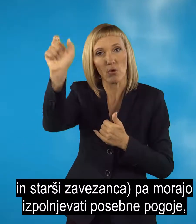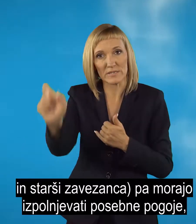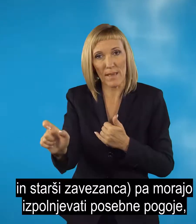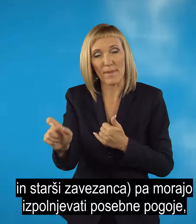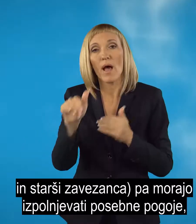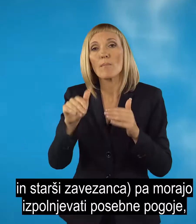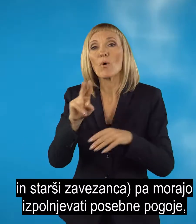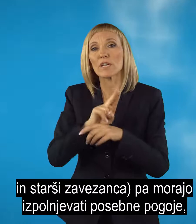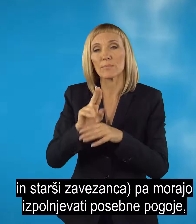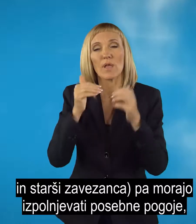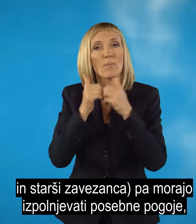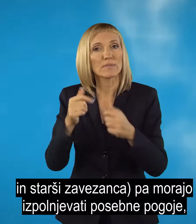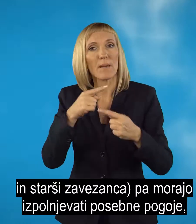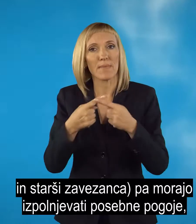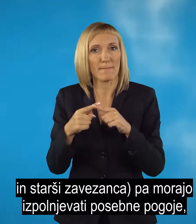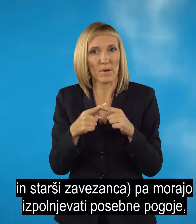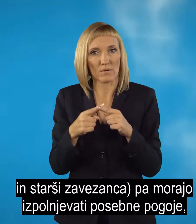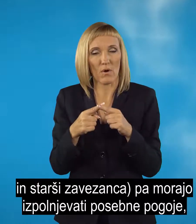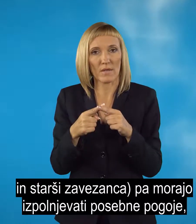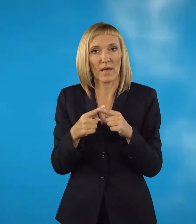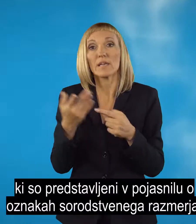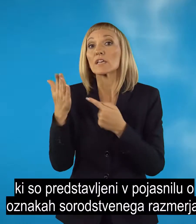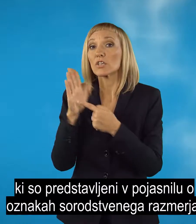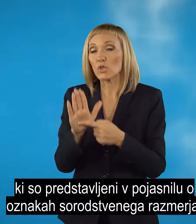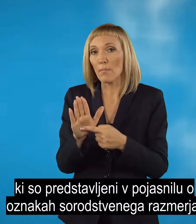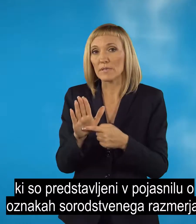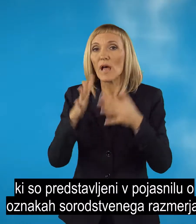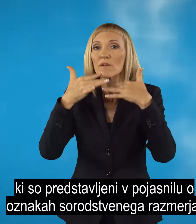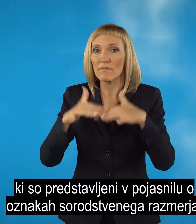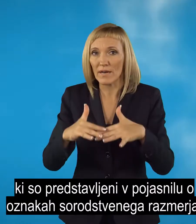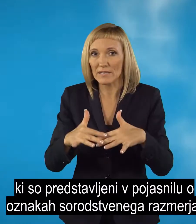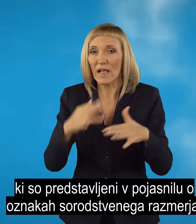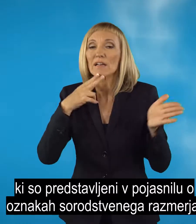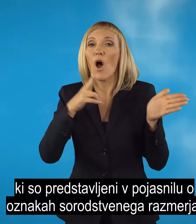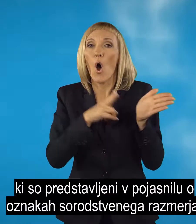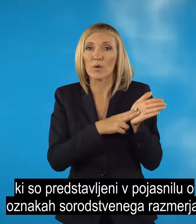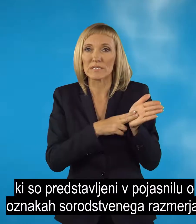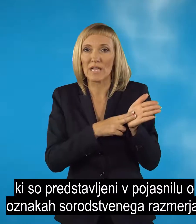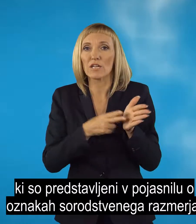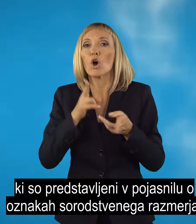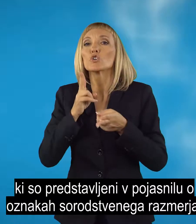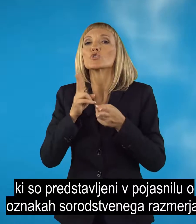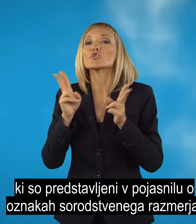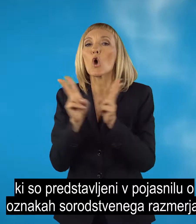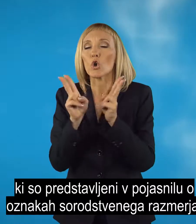pa morajo izpolnjevati posebne pogoje, ki so predstavljeni v pojasnilu o oznakah sorodstvenega razmerja.